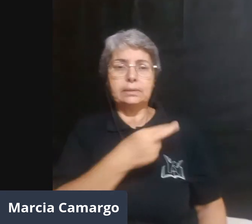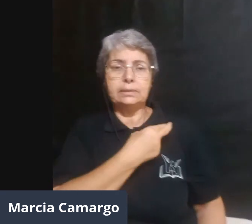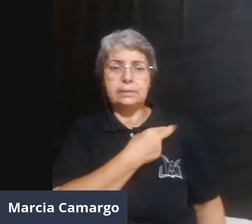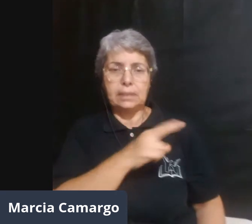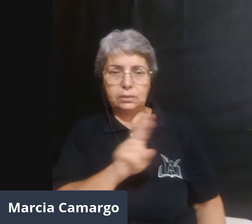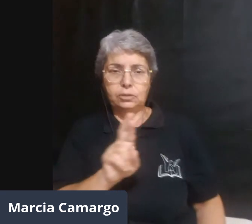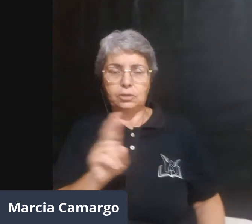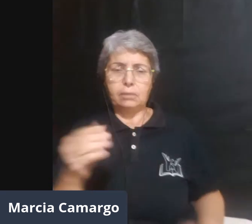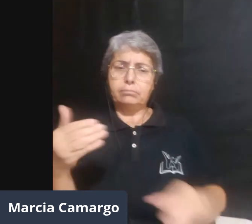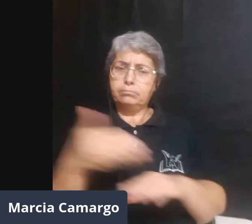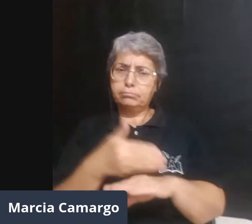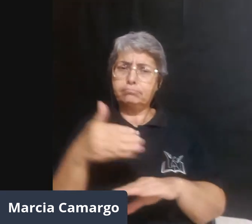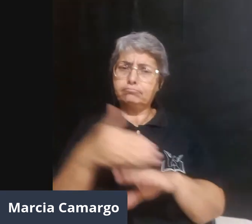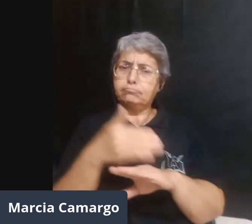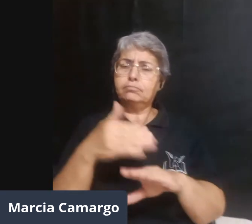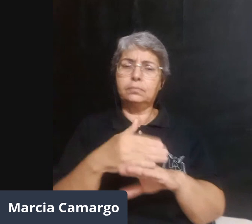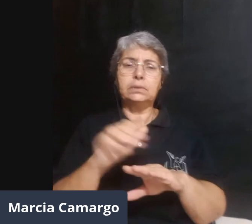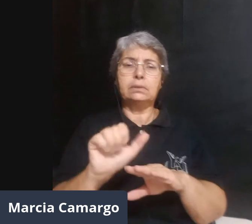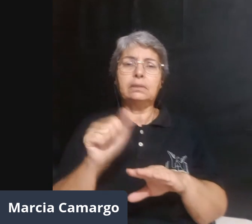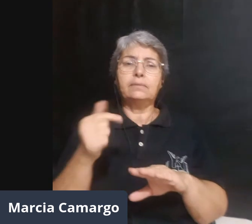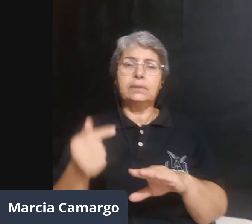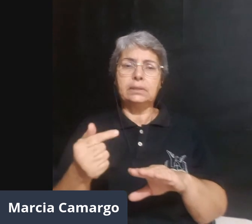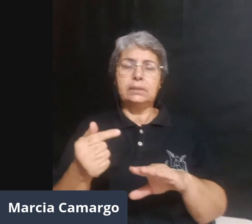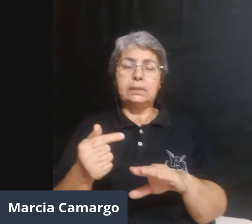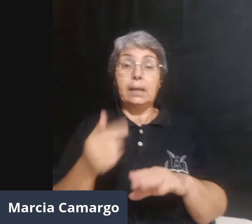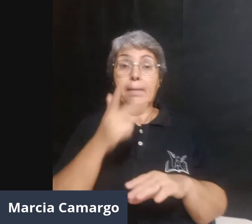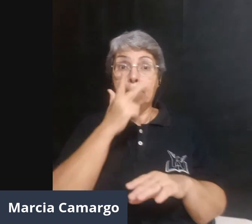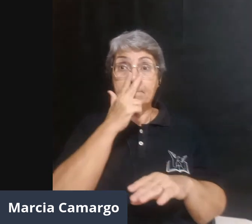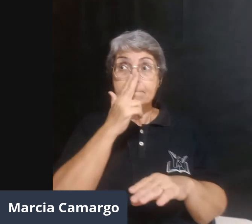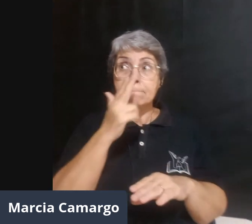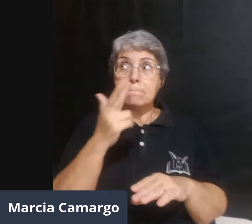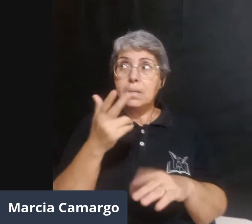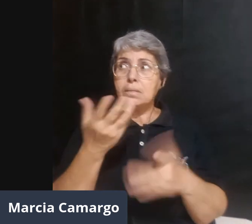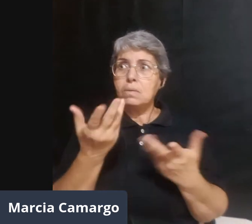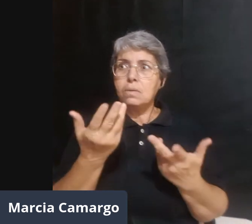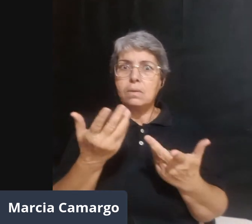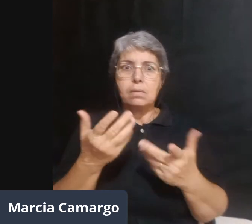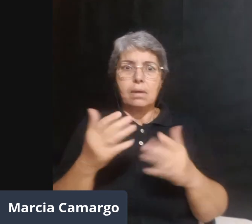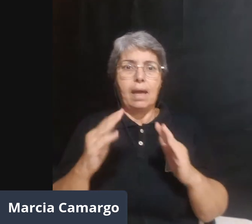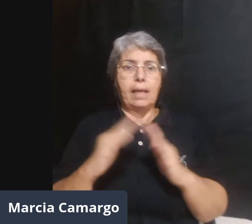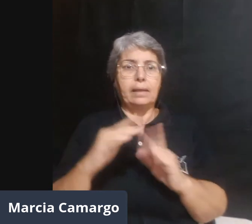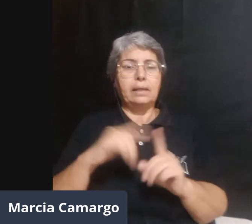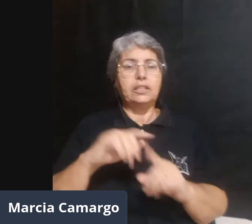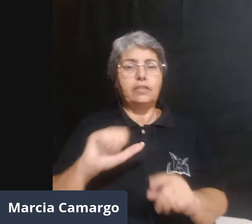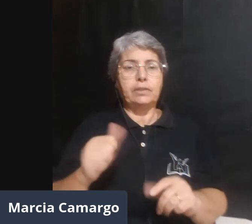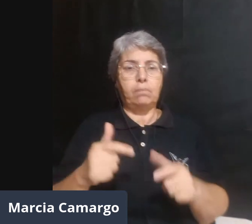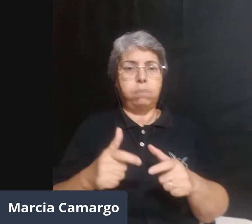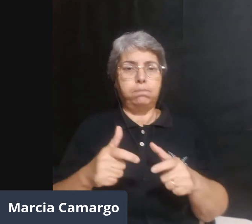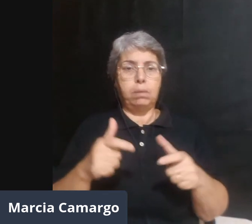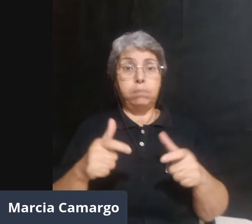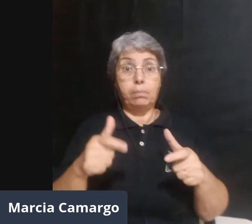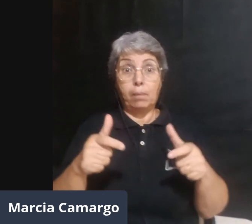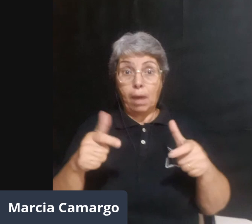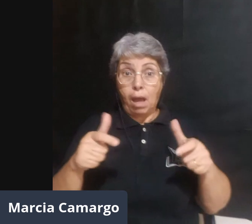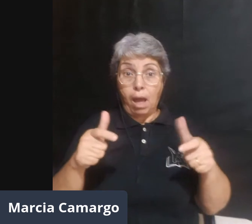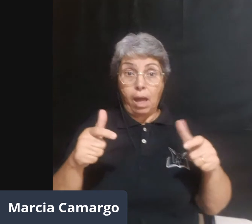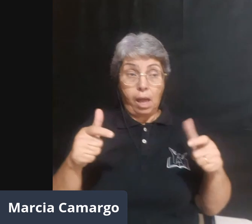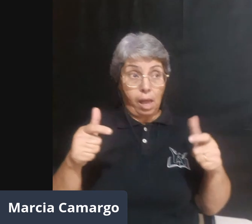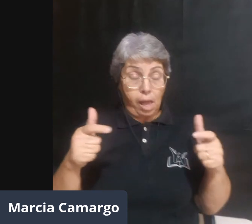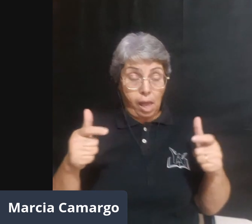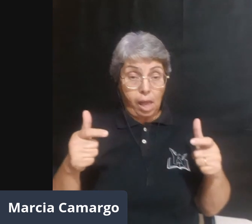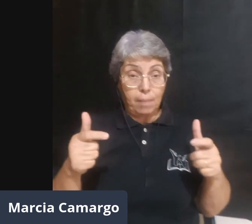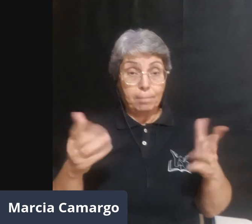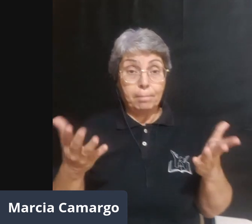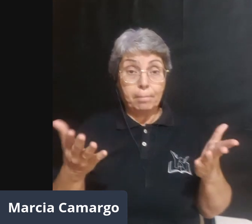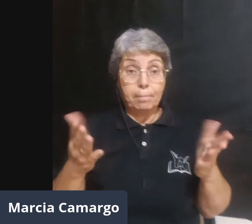igreja cresceu, mas não da forma que deveria. Junto com ela, também cresceu um sentimento